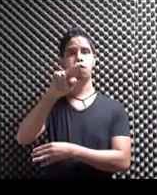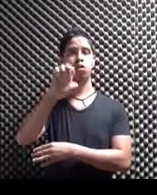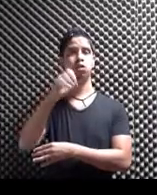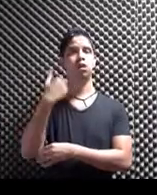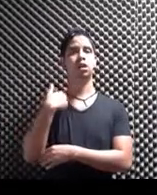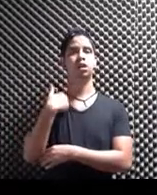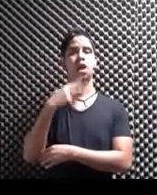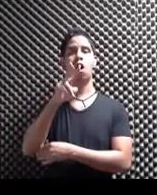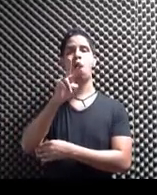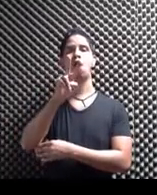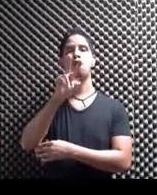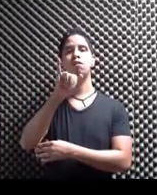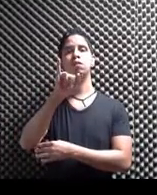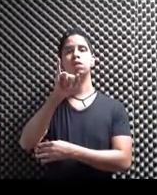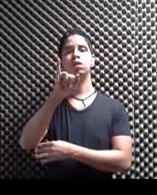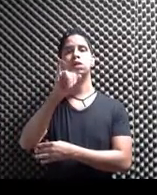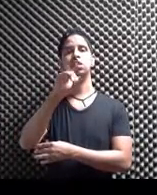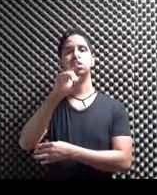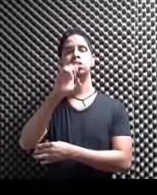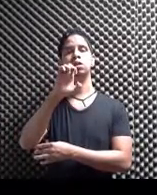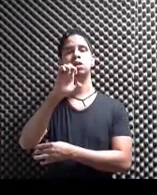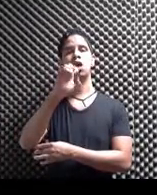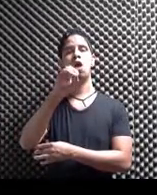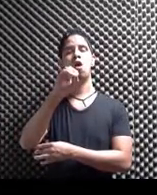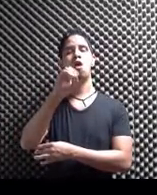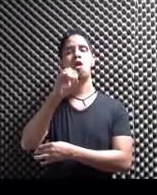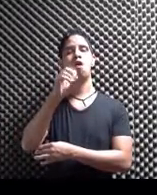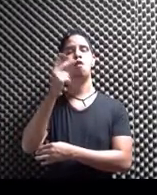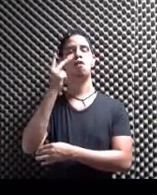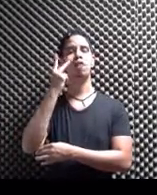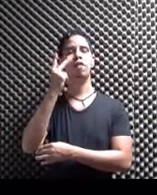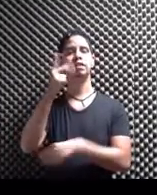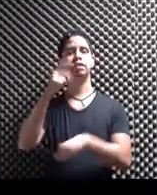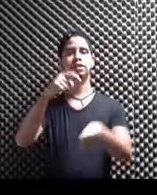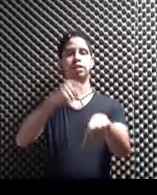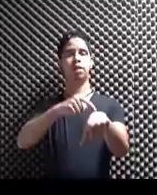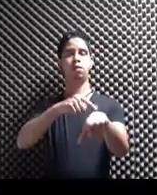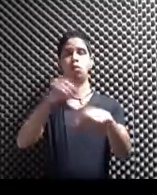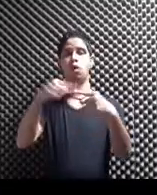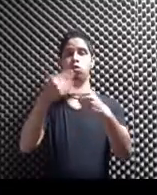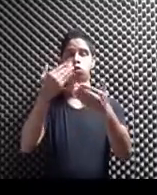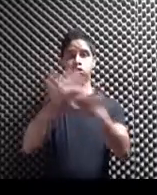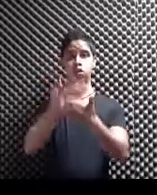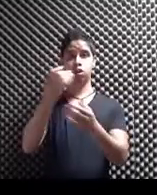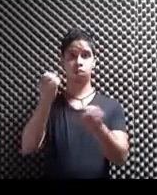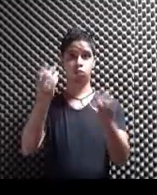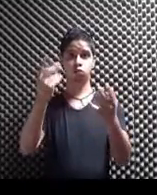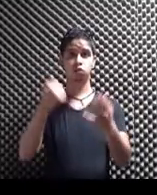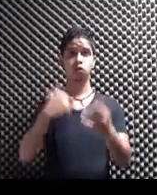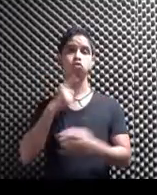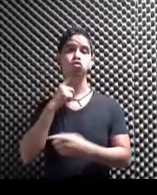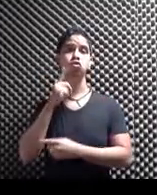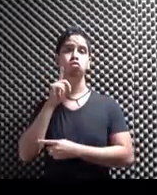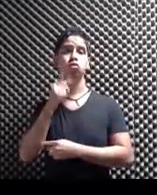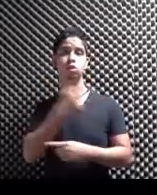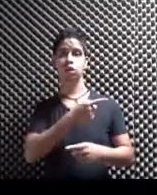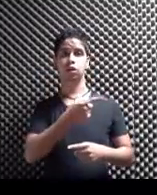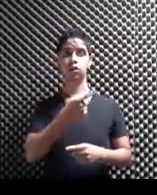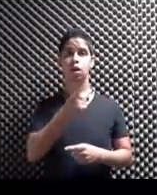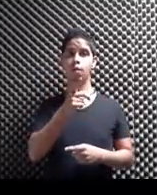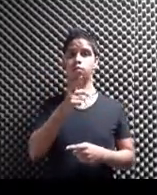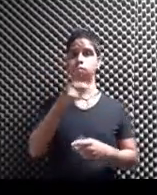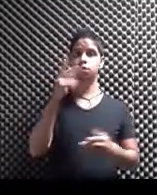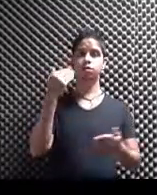que es excelente Yo la utilizo muchísimo cuando por ejemplo van personas sordas a una tienda en Ponce yo estoy en Guaynabo